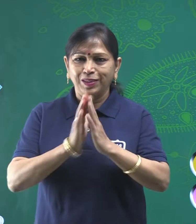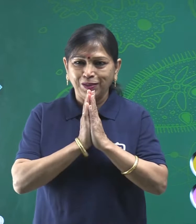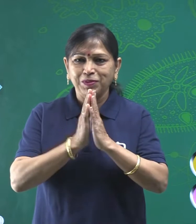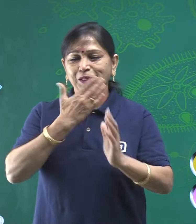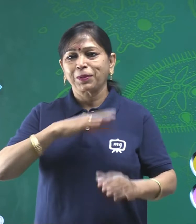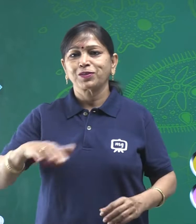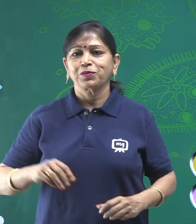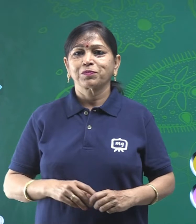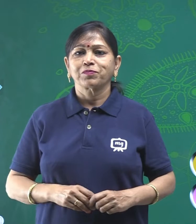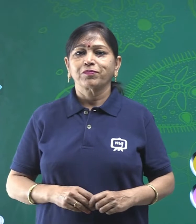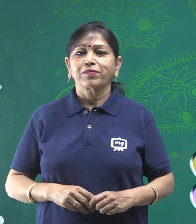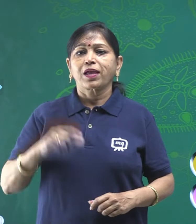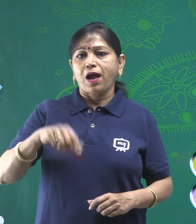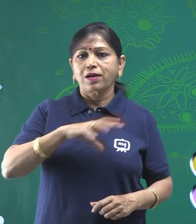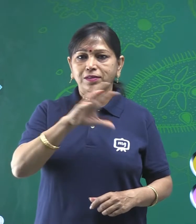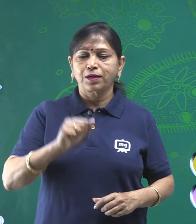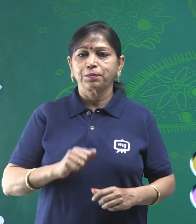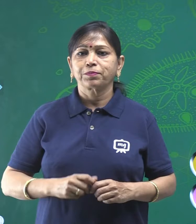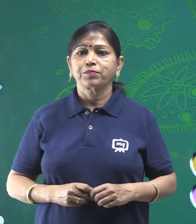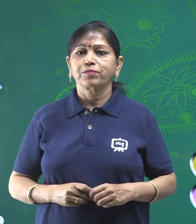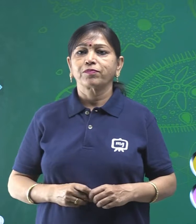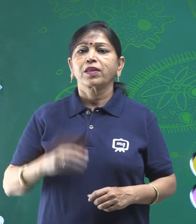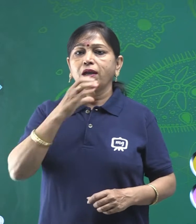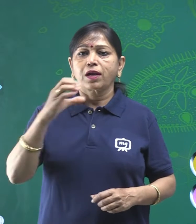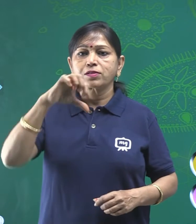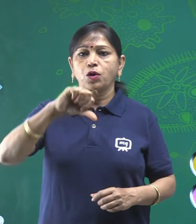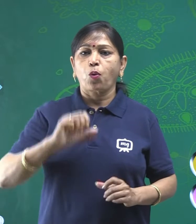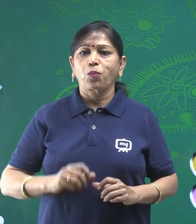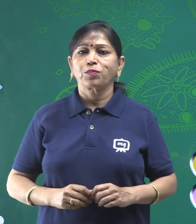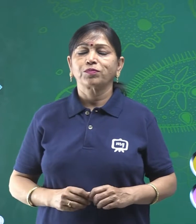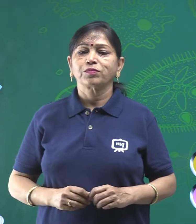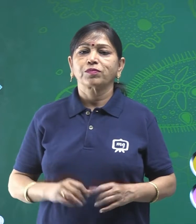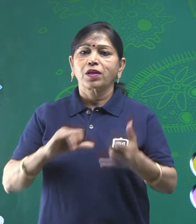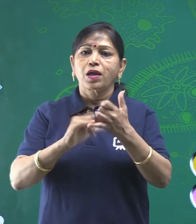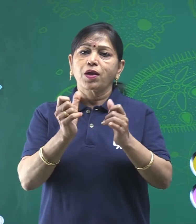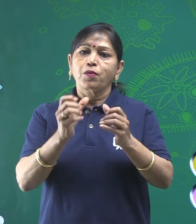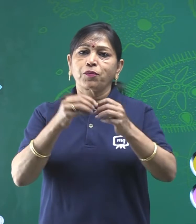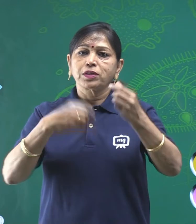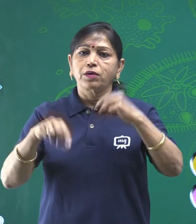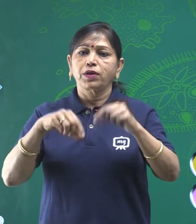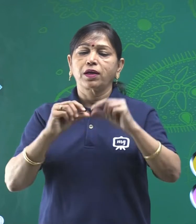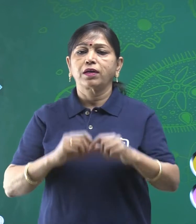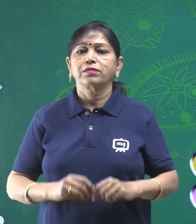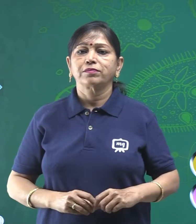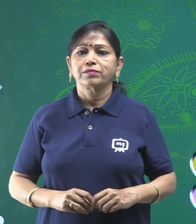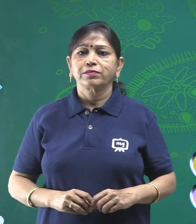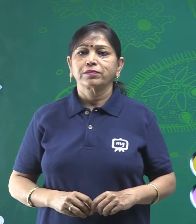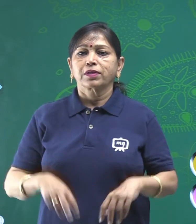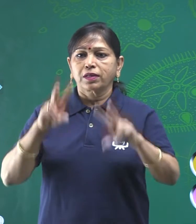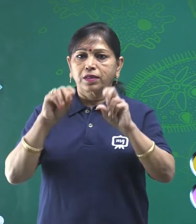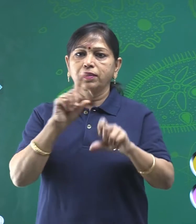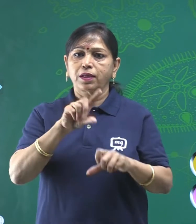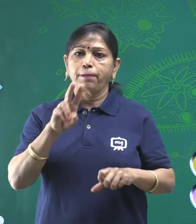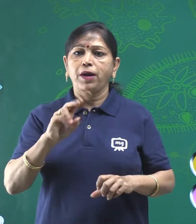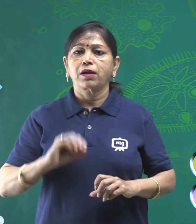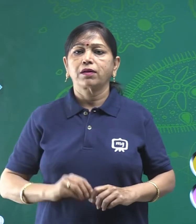नमस्ते बच्चों। आज हम कक्षा 9 विषय विज्ञान अध्याय